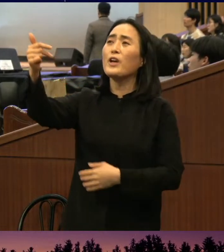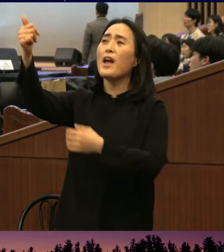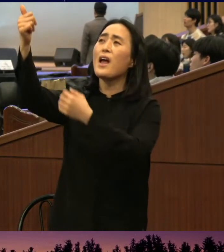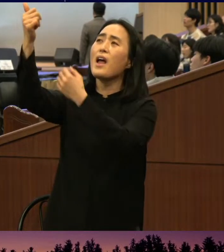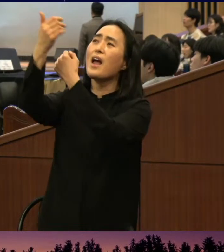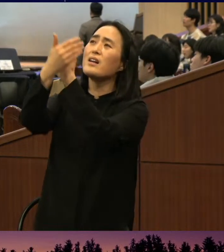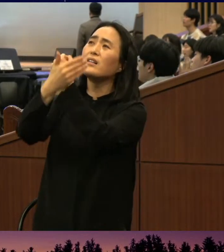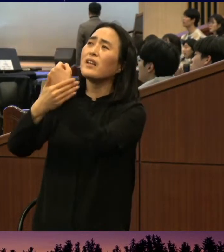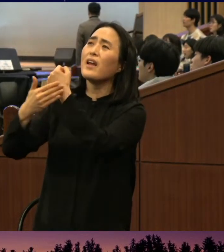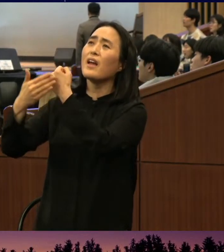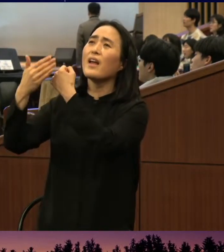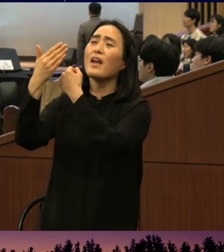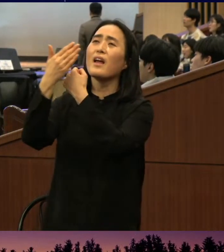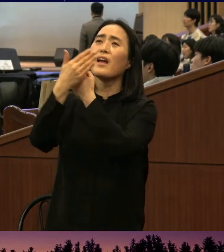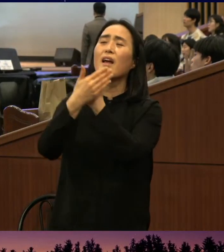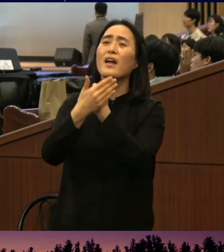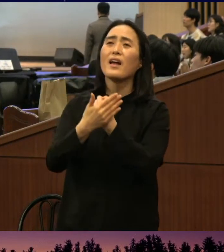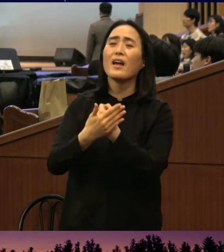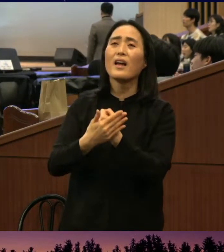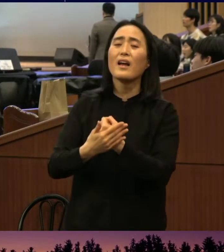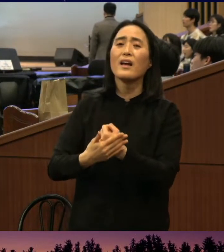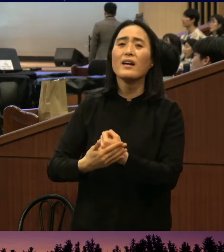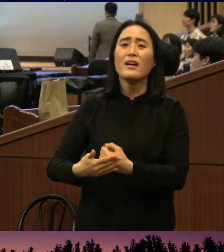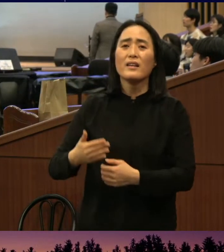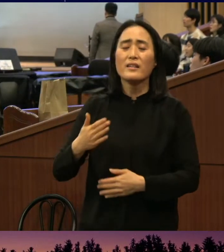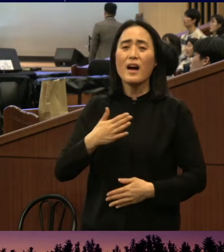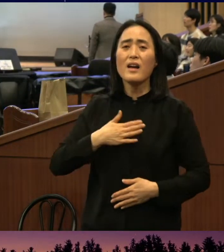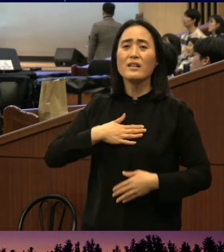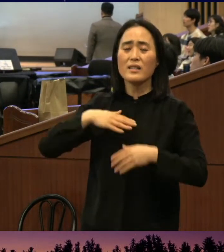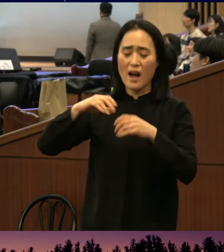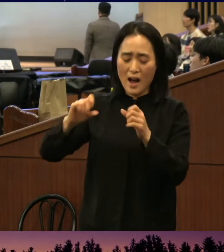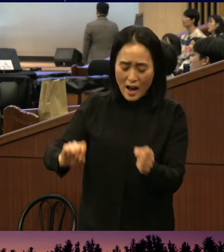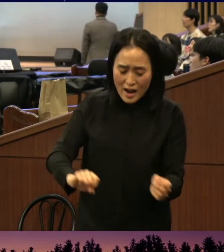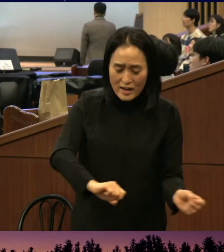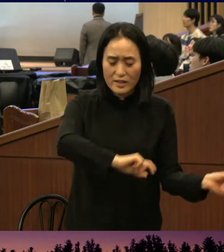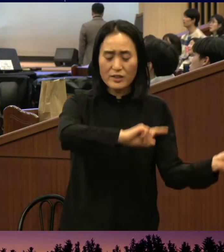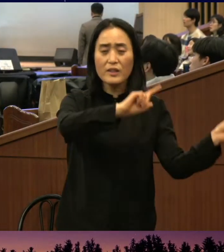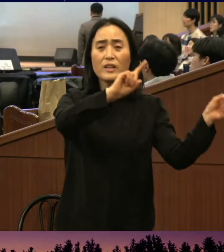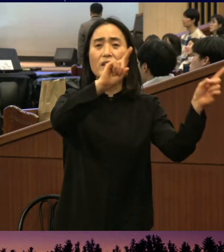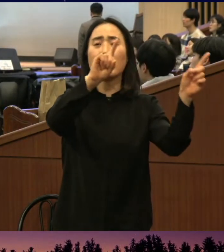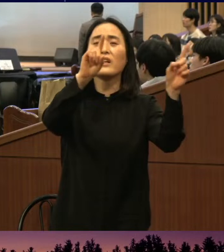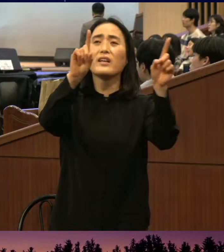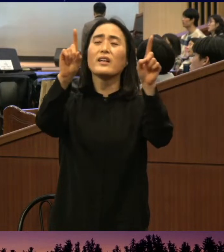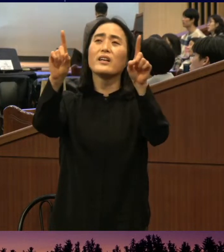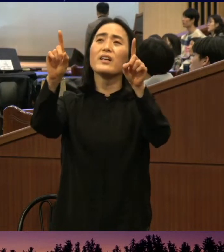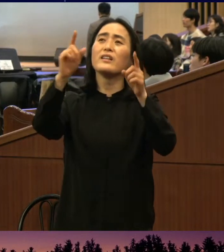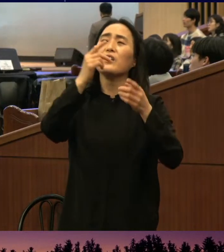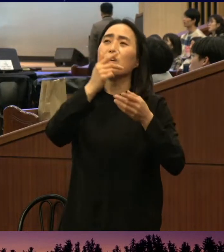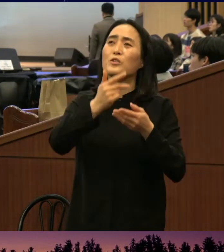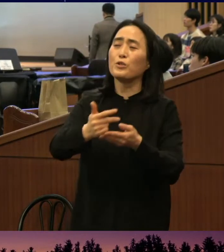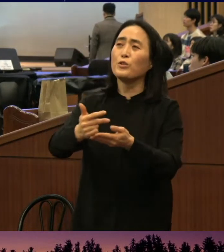주의 은혜 날 살리신